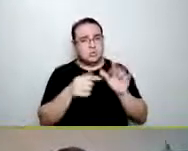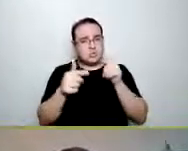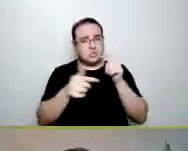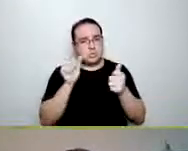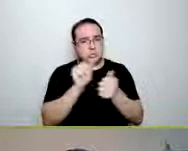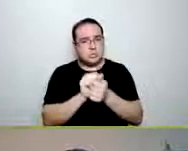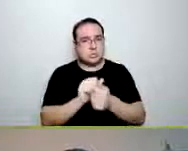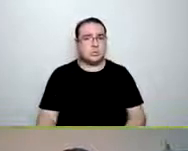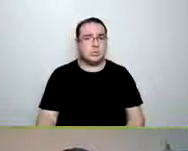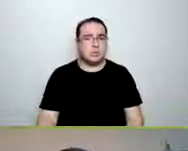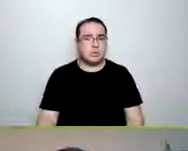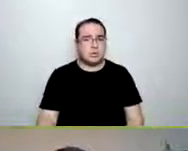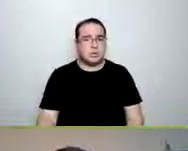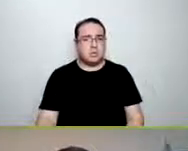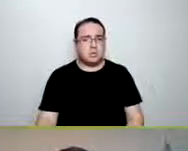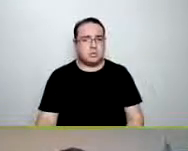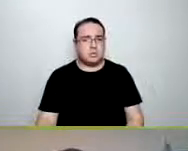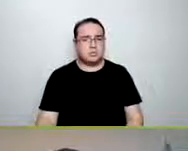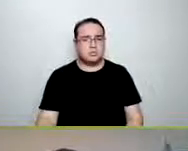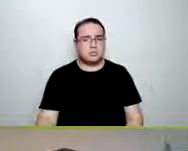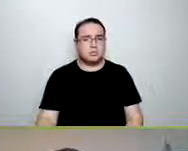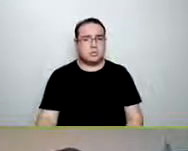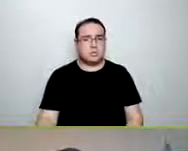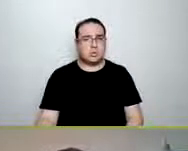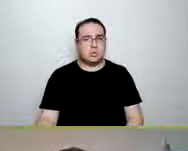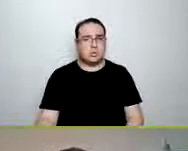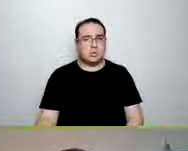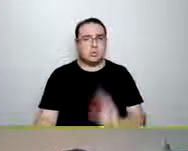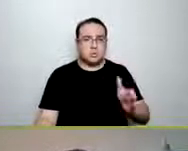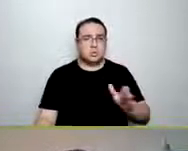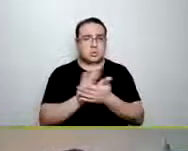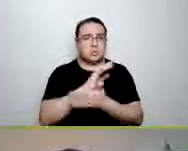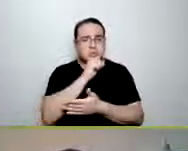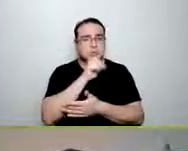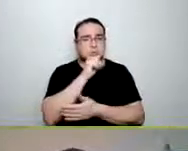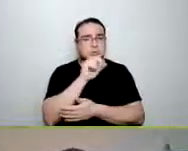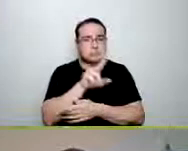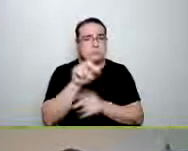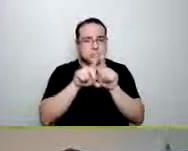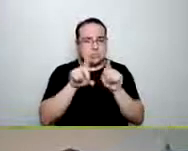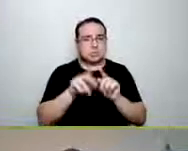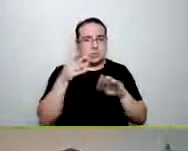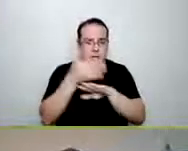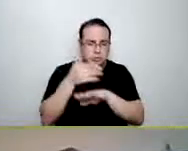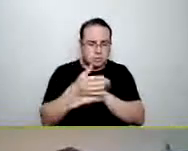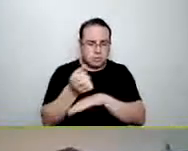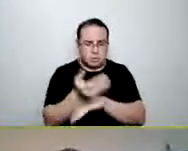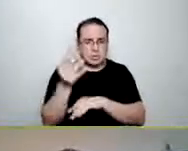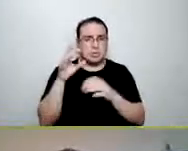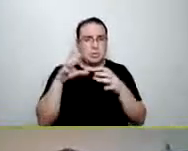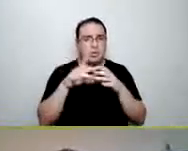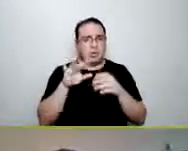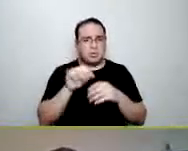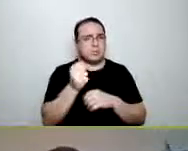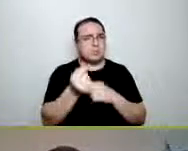um tempo. E tem o programa Toolbox, já ultrapassado, mas já ainda bastante útil, que permite criar tantas linhas quanto